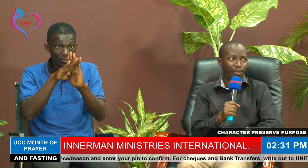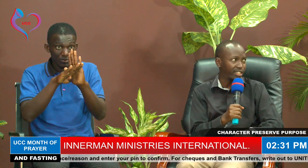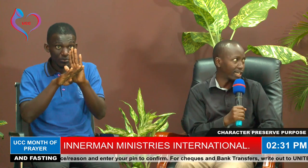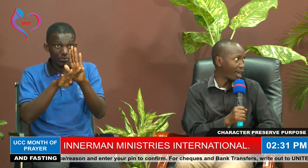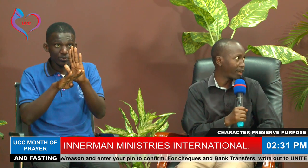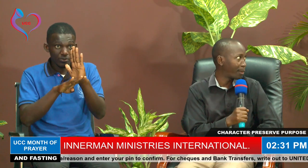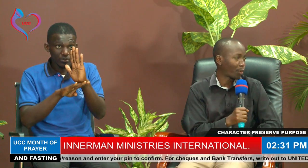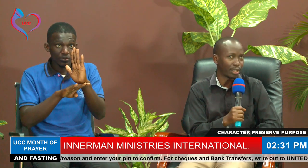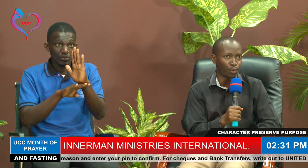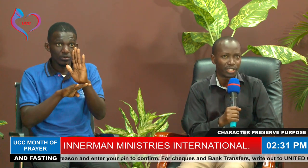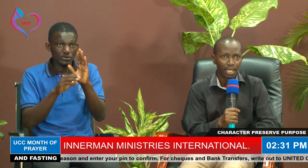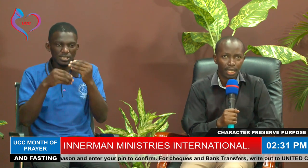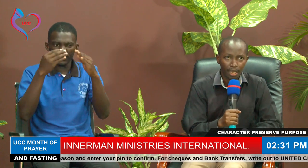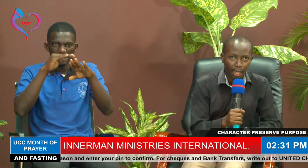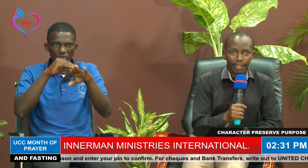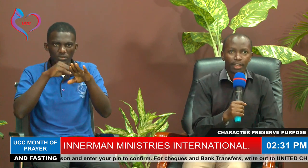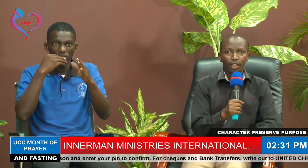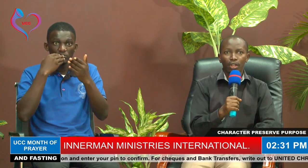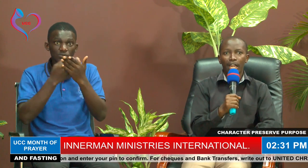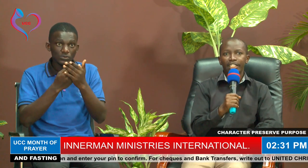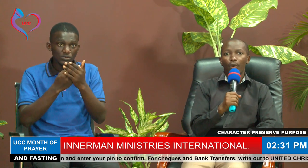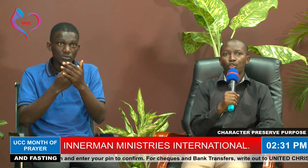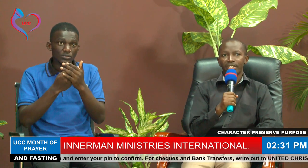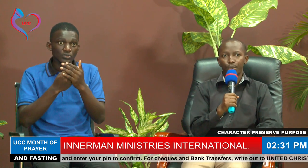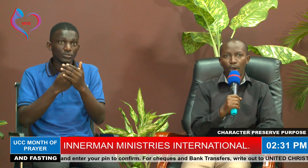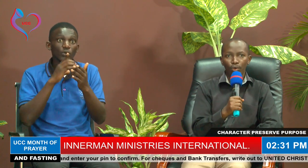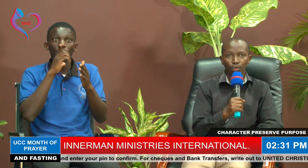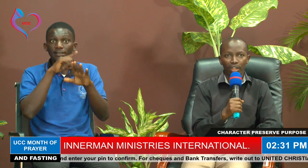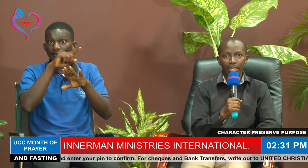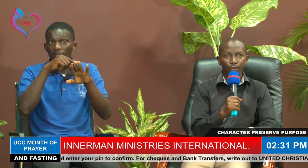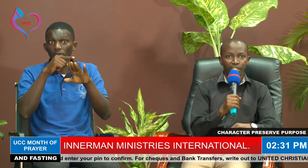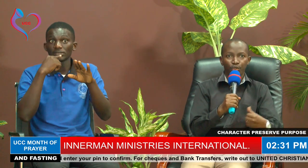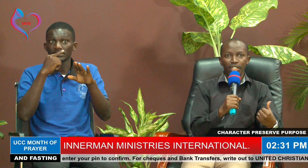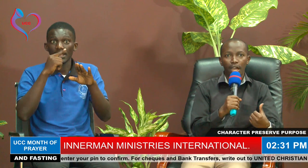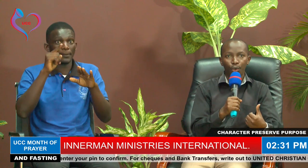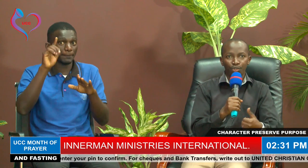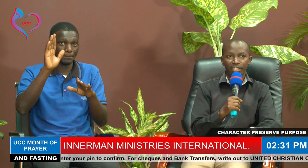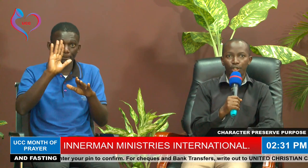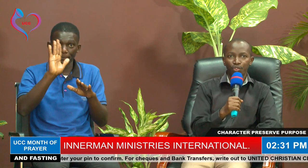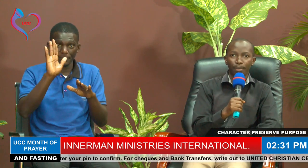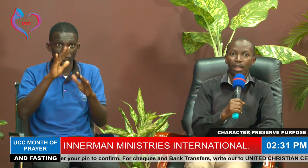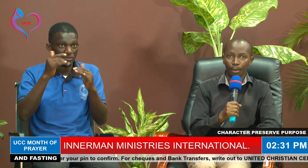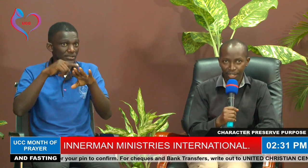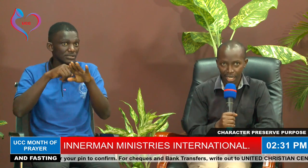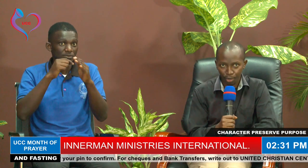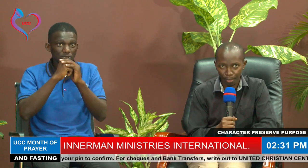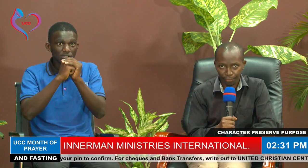comment singa eva koze bulunji. Kale, nga lanchawa tupasibudu wano. Tugende mu session ya yoku sinza ni yoku saba. Muli nyera mkama